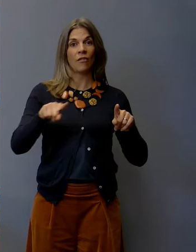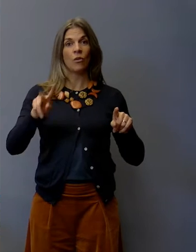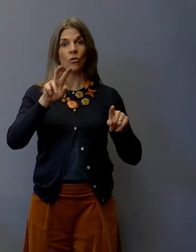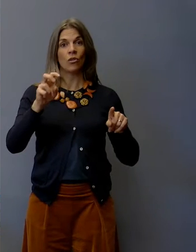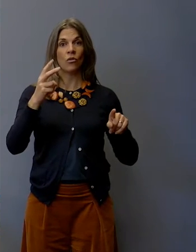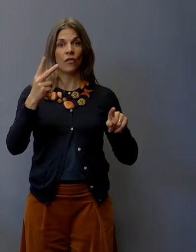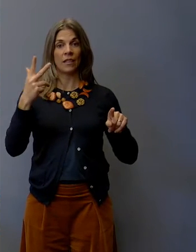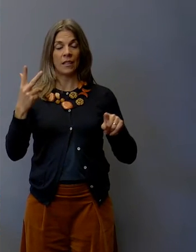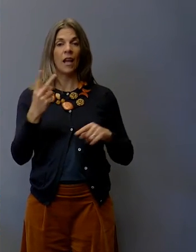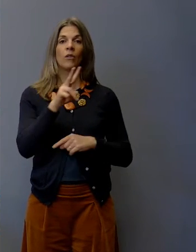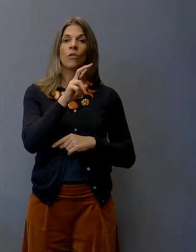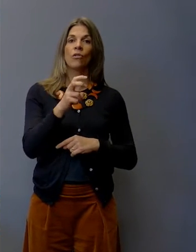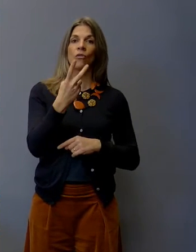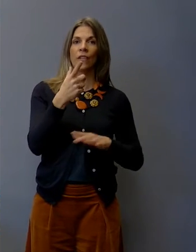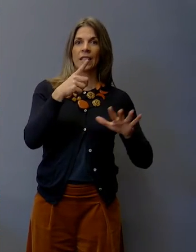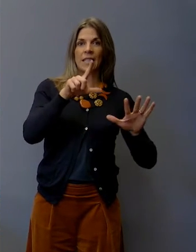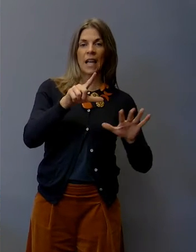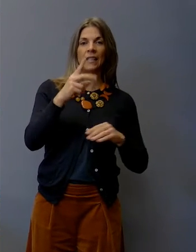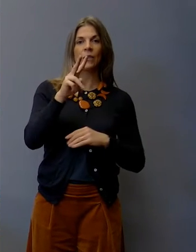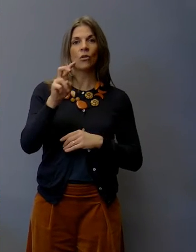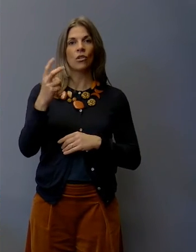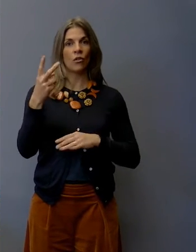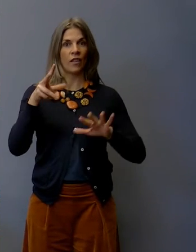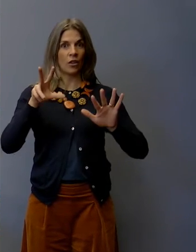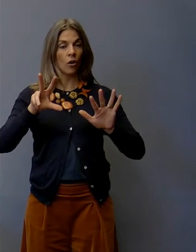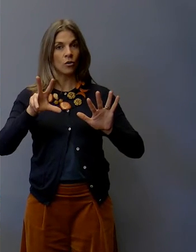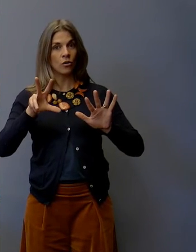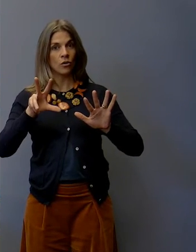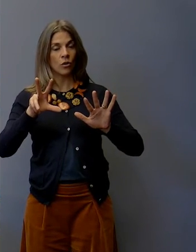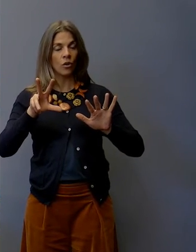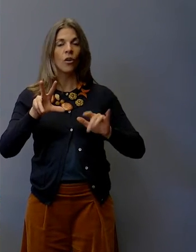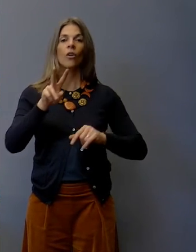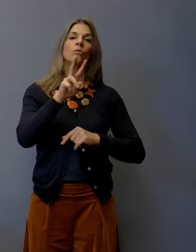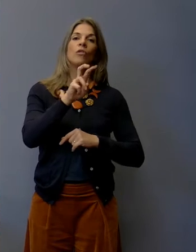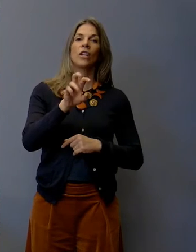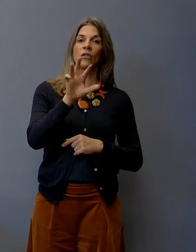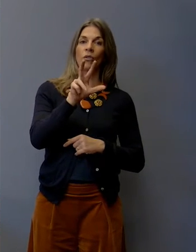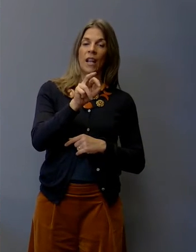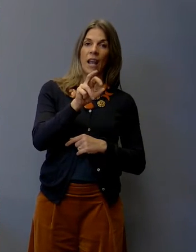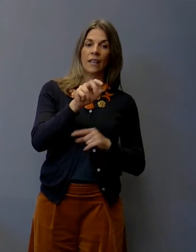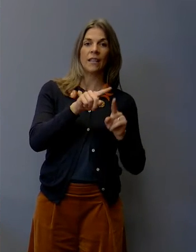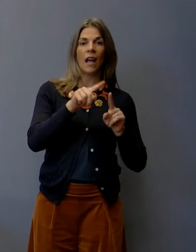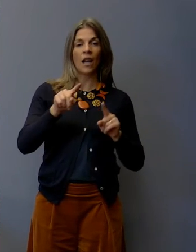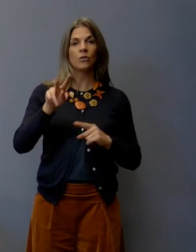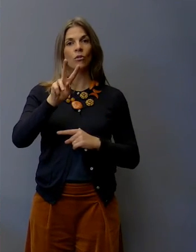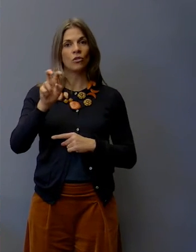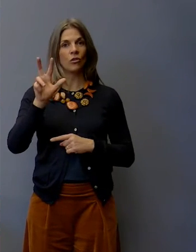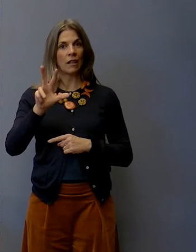227 e 228 da 230 a 233